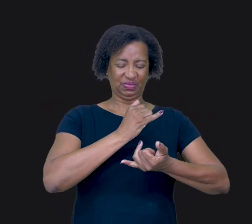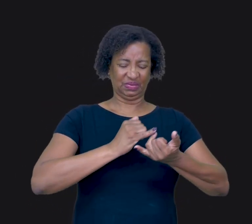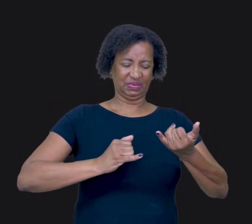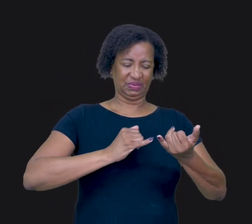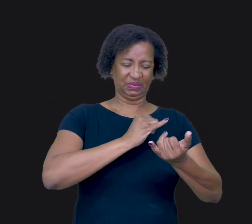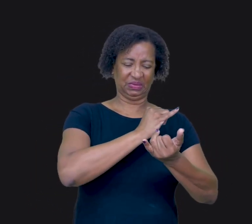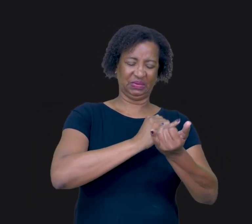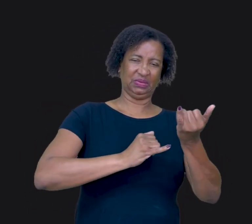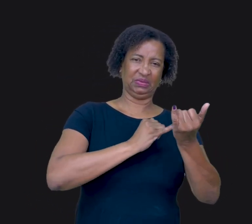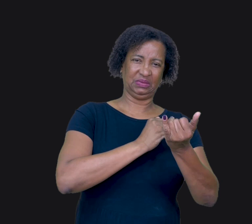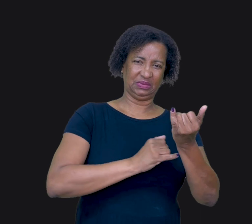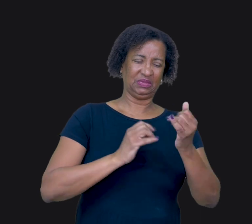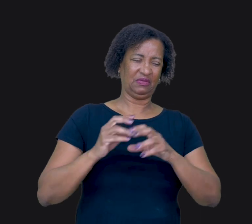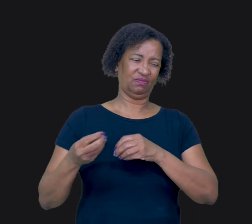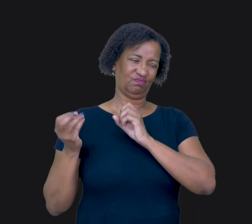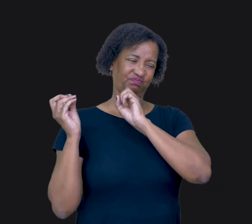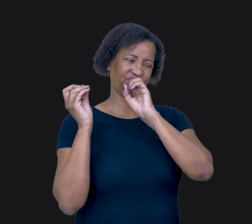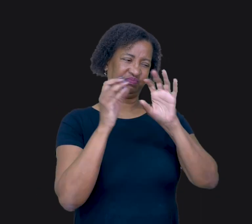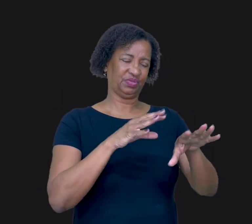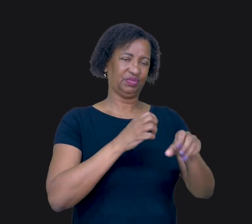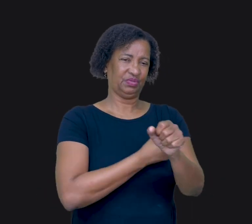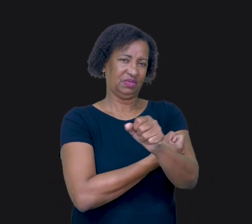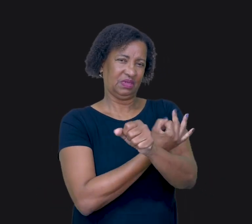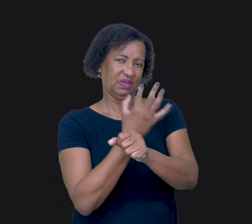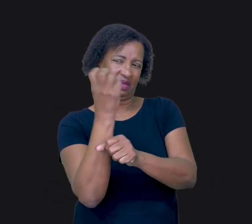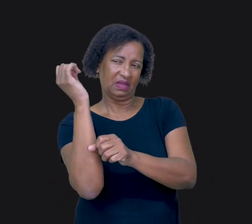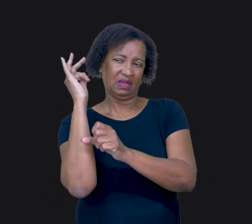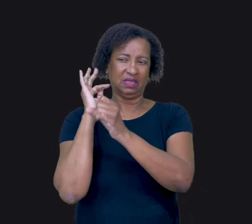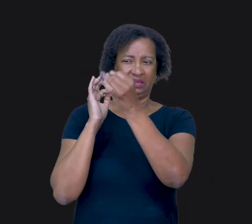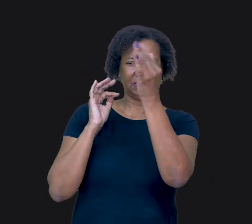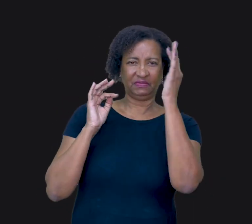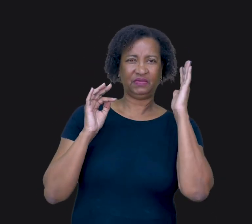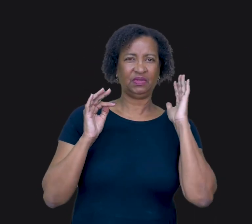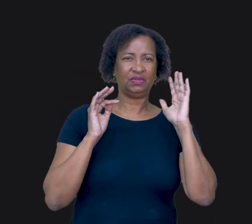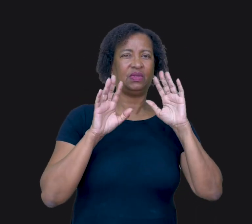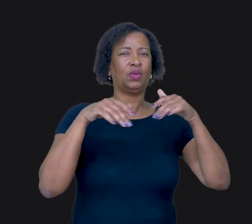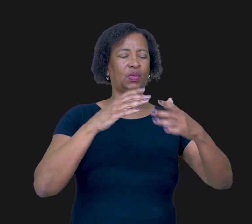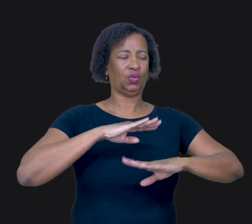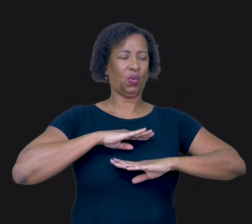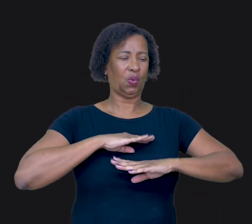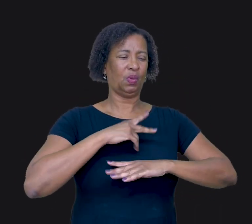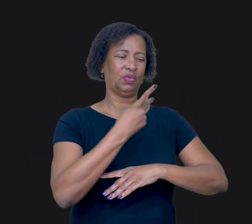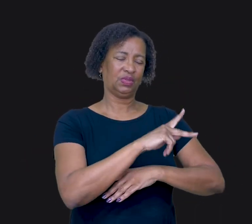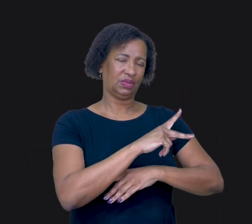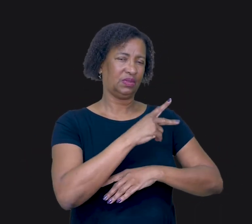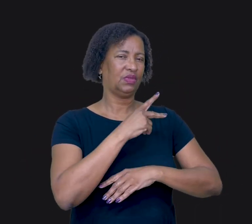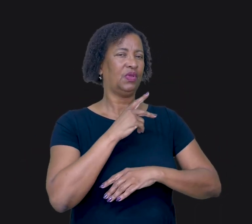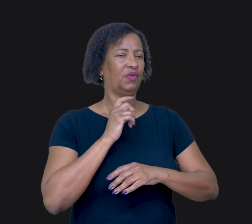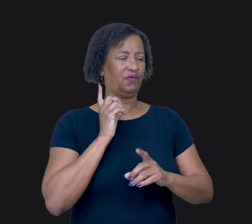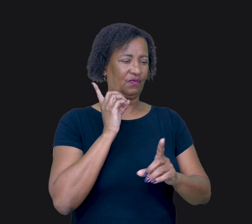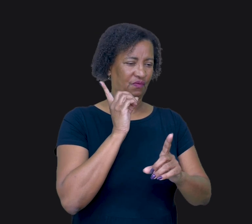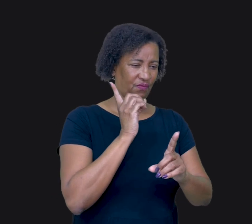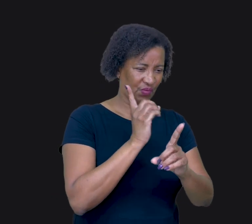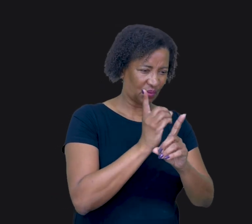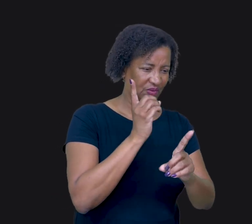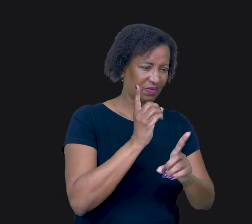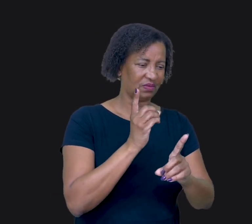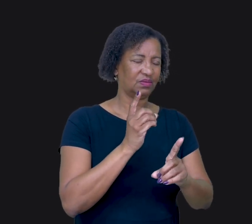riacho dentro da floresta. Quando o corpo de Jim foi encontrado, grande parte já tinha sido devorada pelos